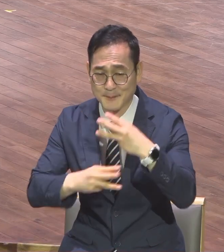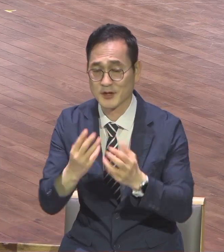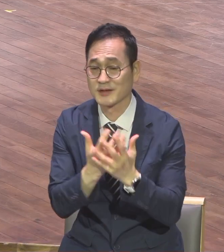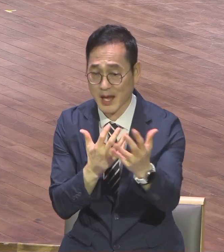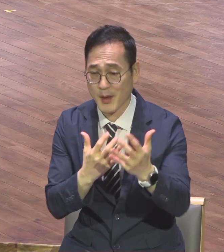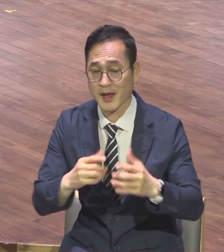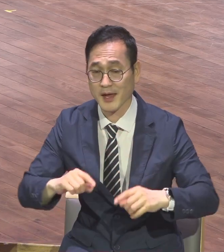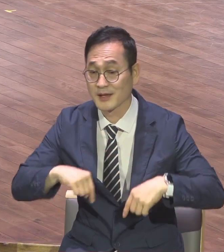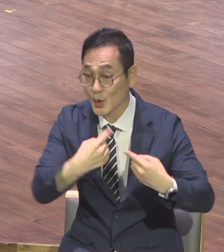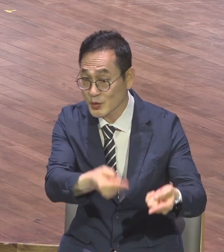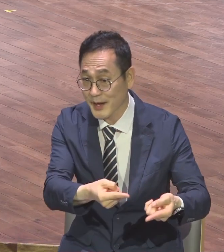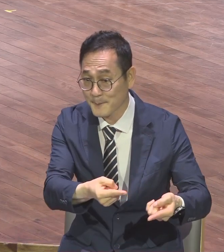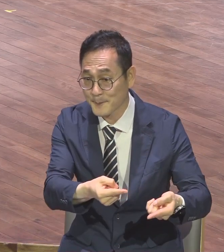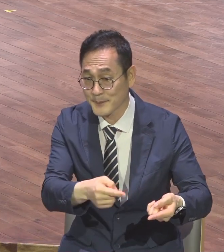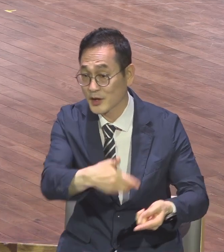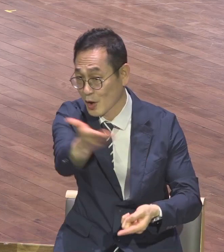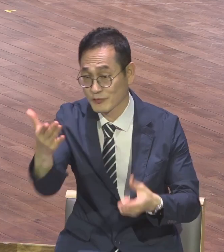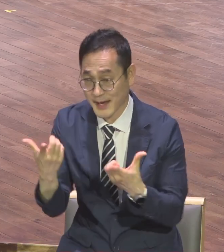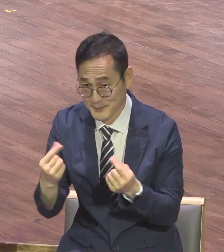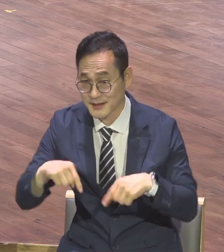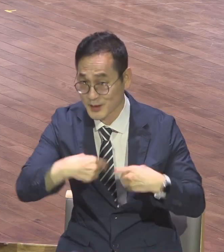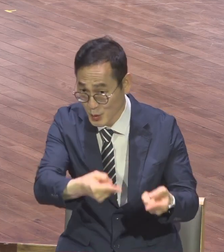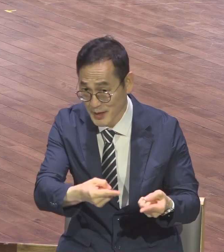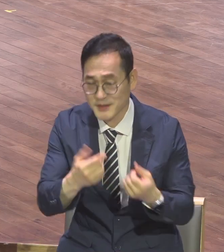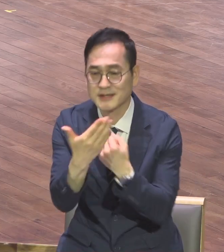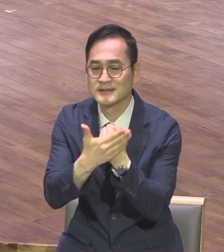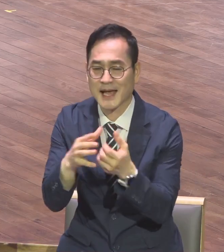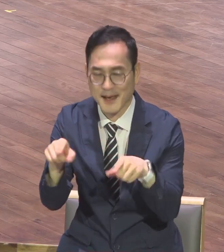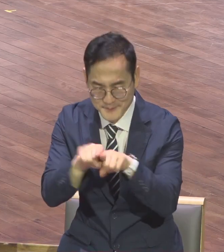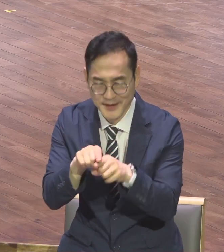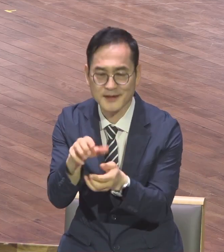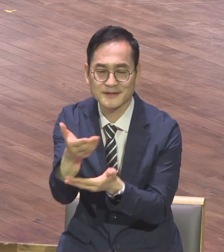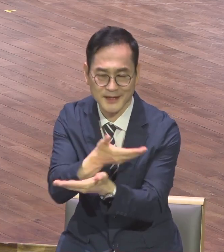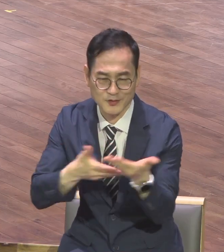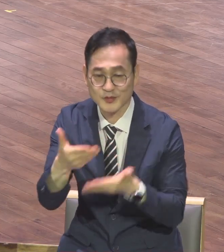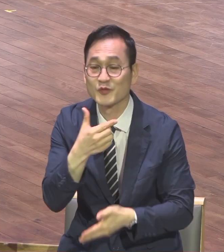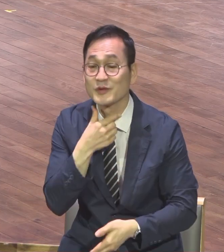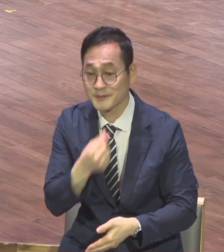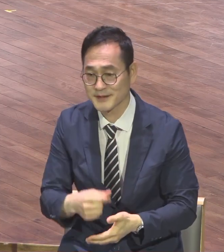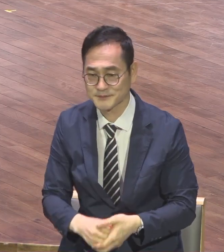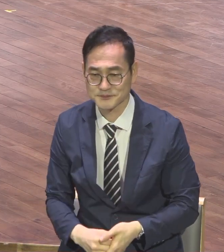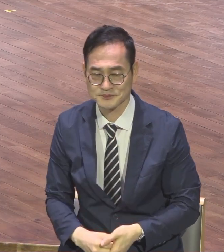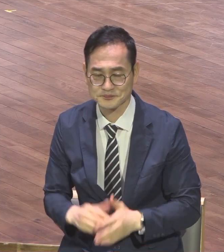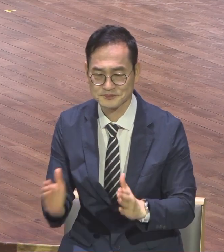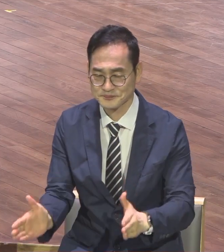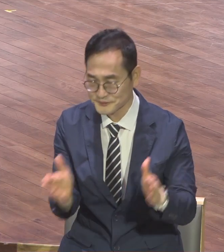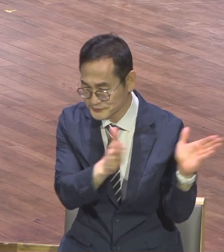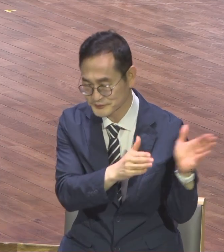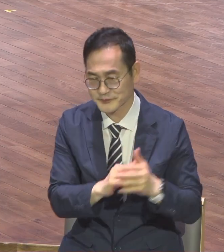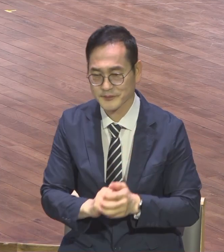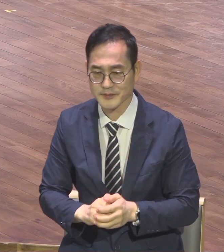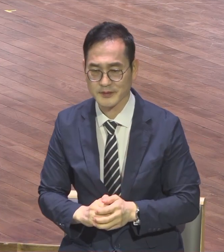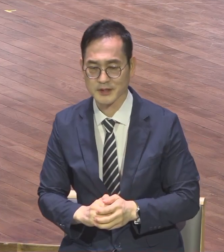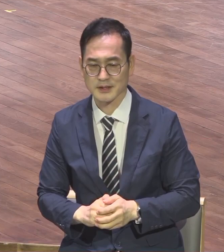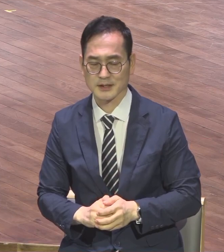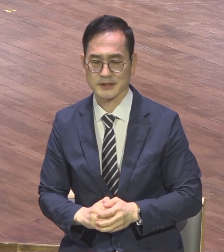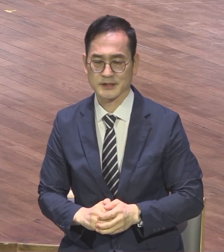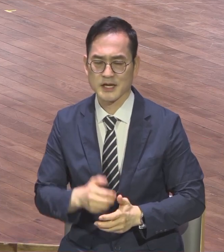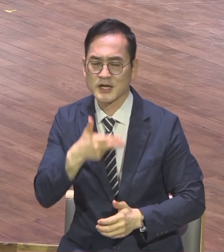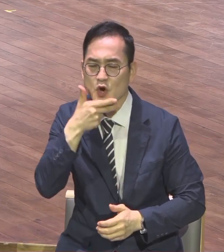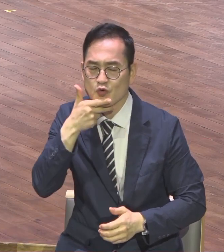한 영적 흐름을 타시기를 지금으로 축복합니다. 세계적인 인구학자 영국의